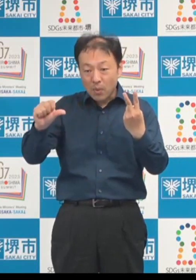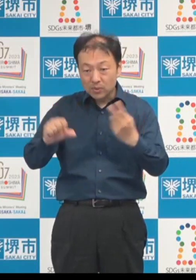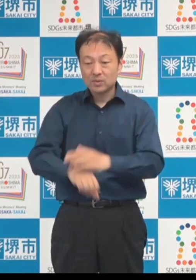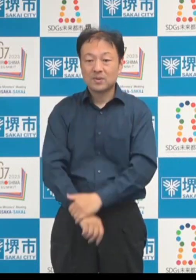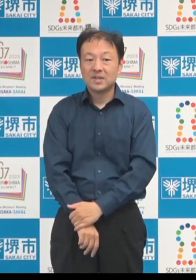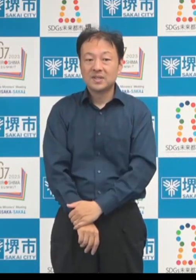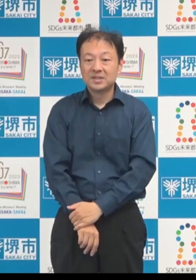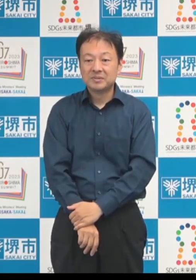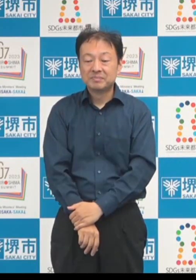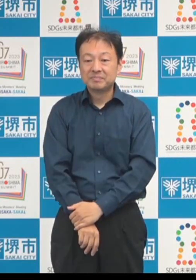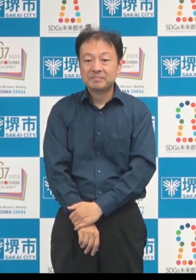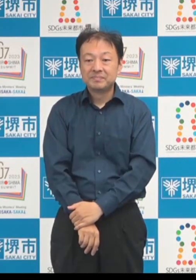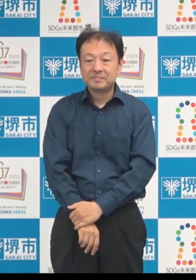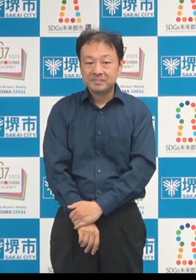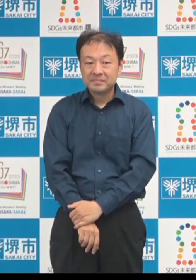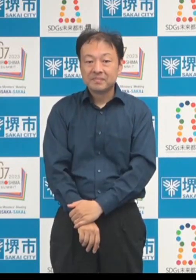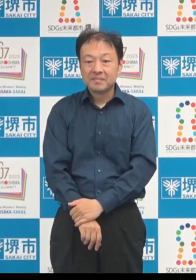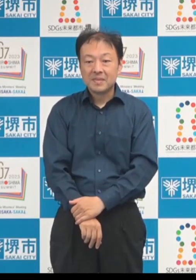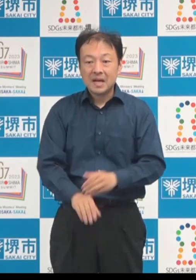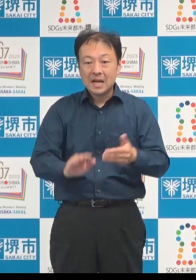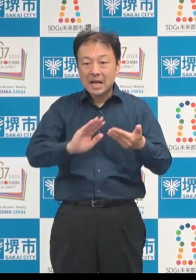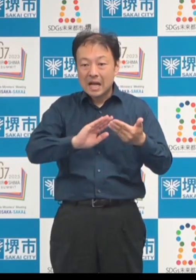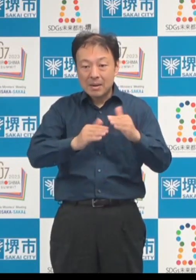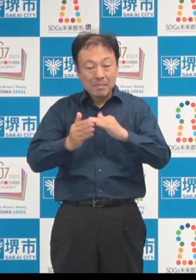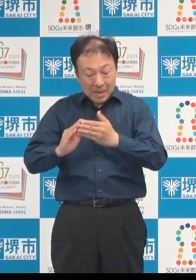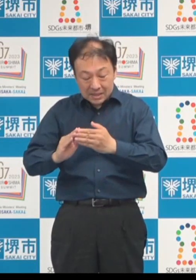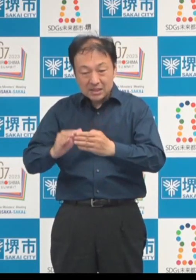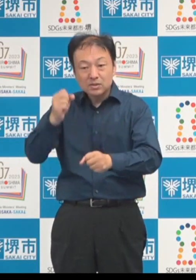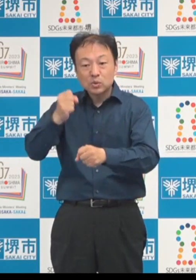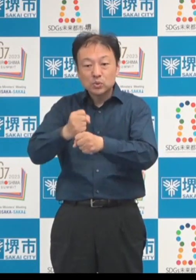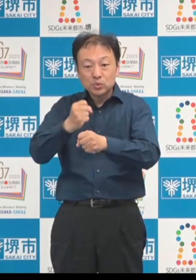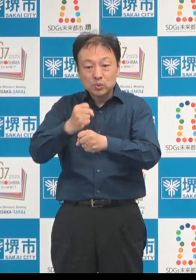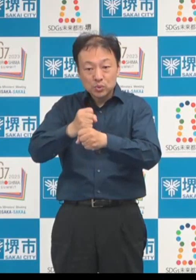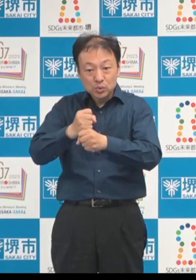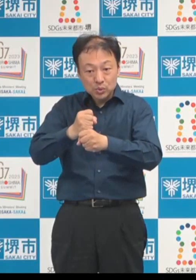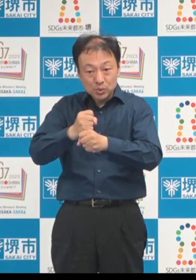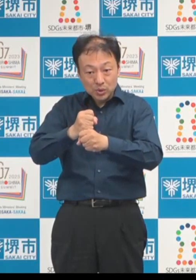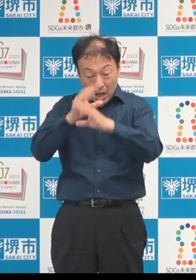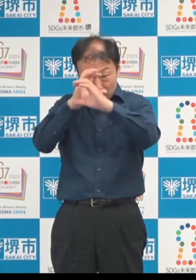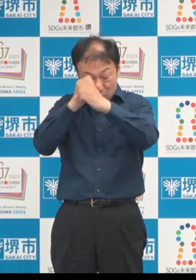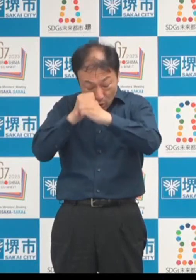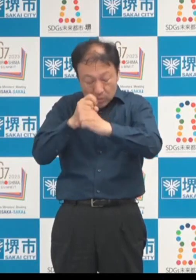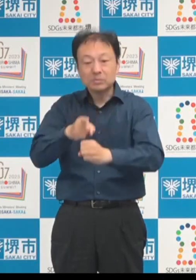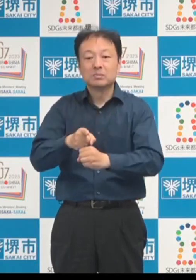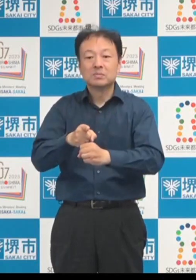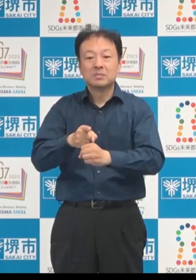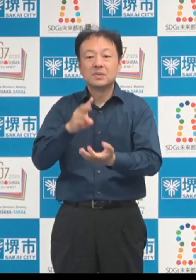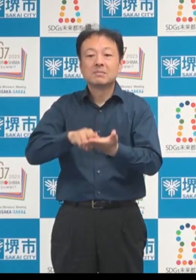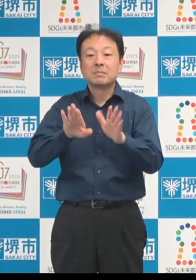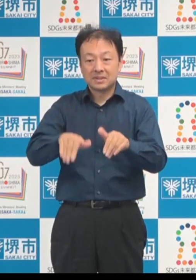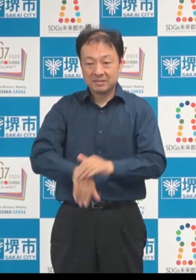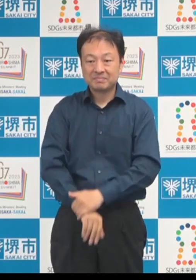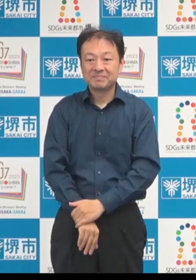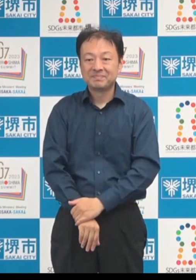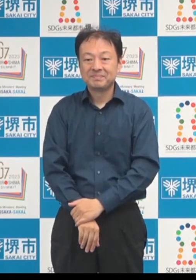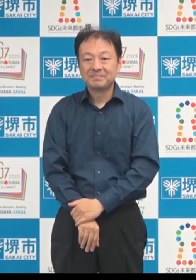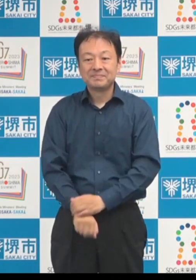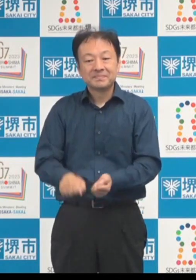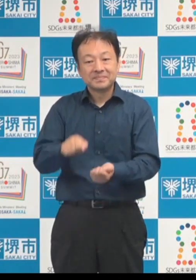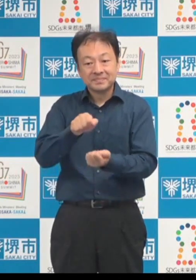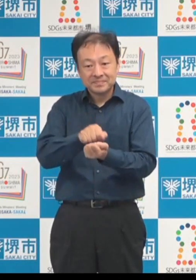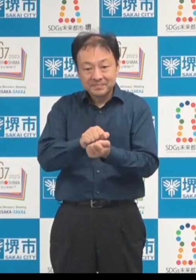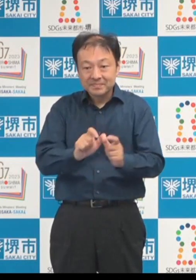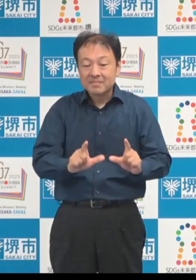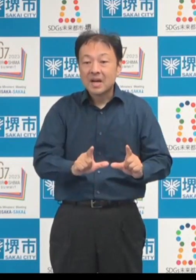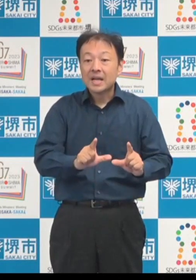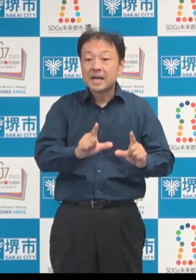今都心未来創造ビジョンというのも今年策定をいたしました。その中でも堺東駅、そして